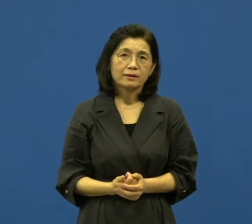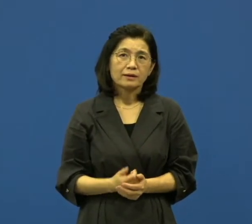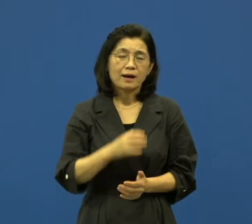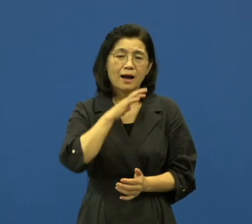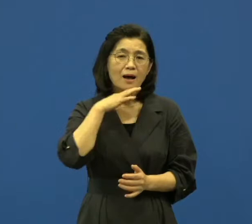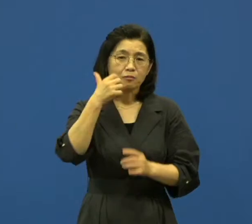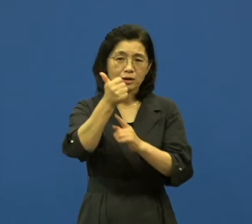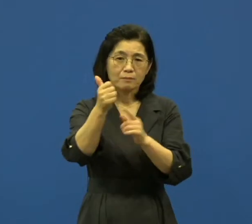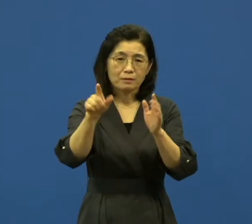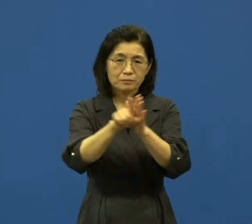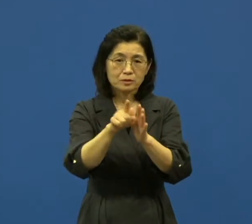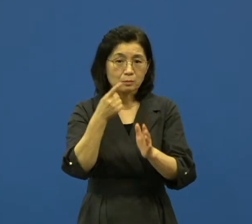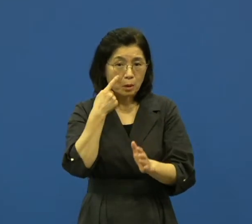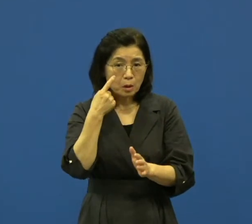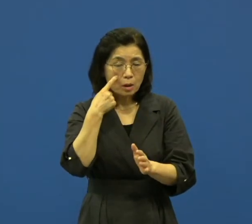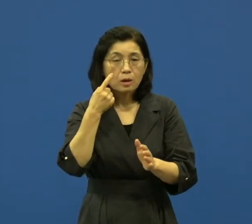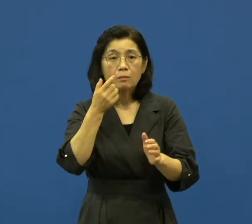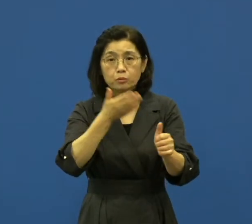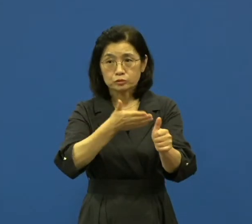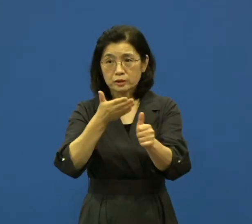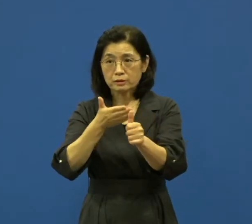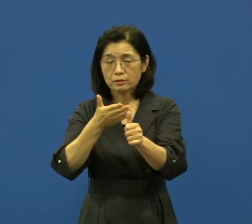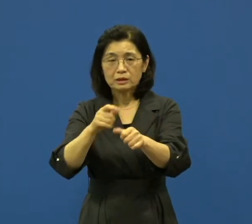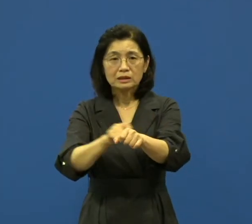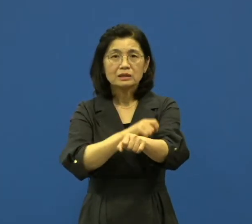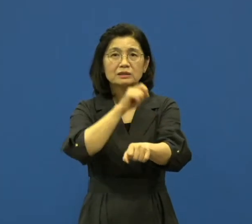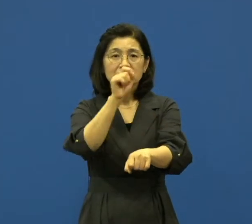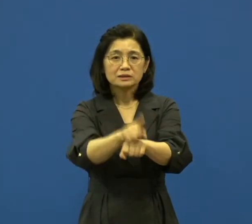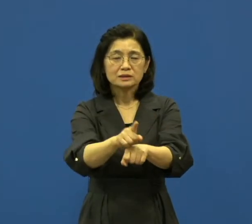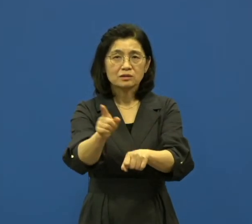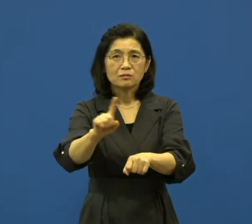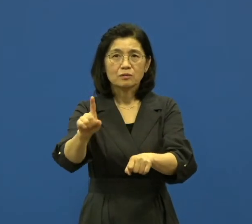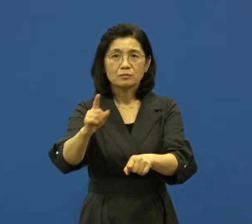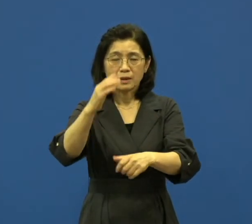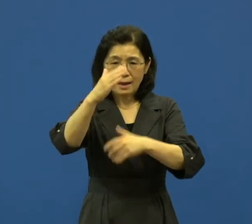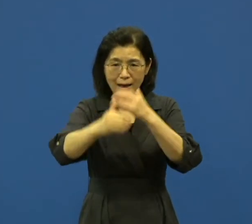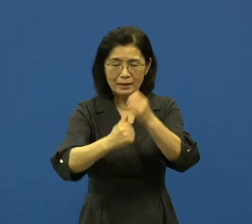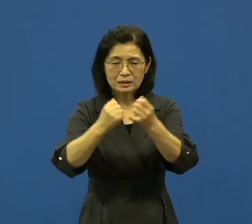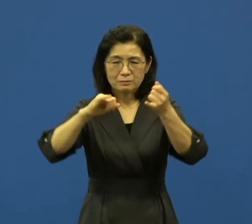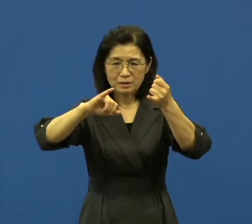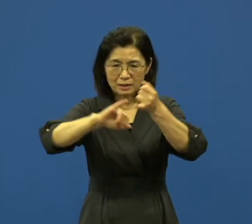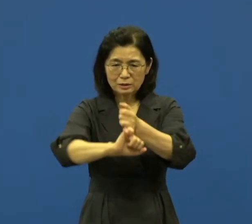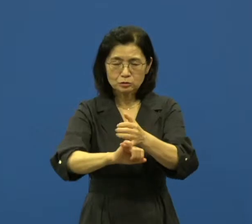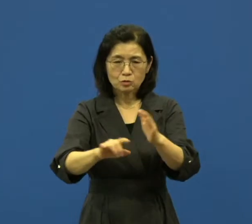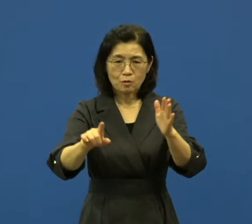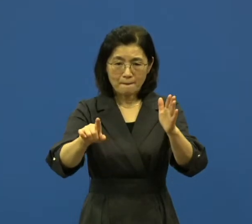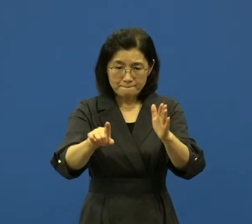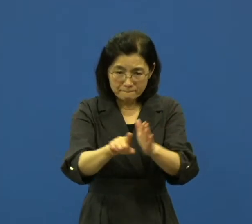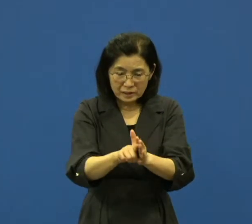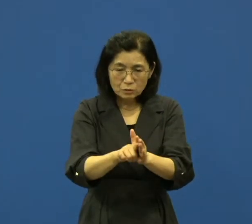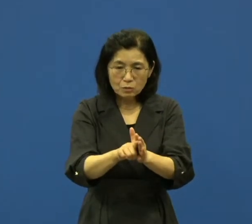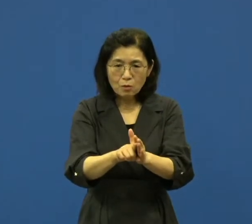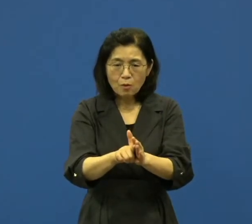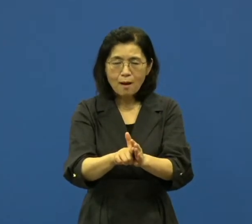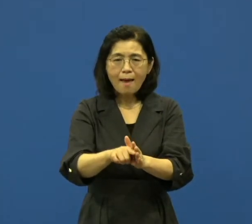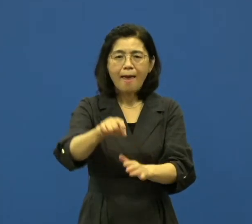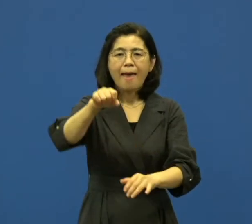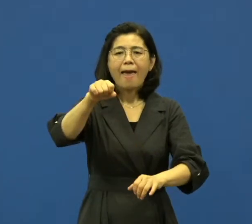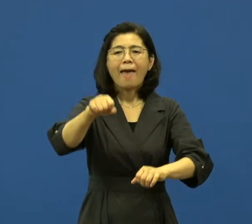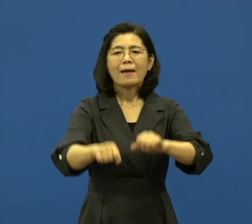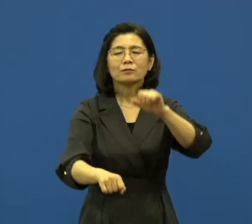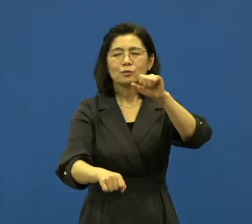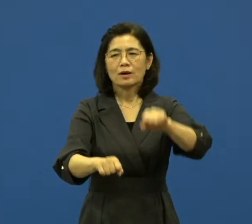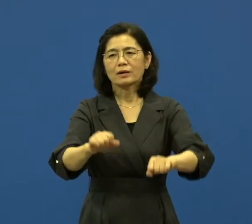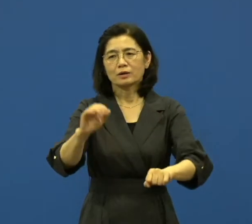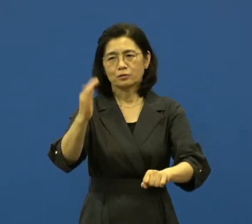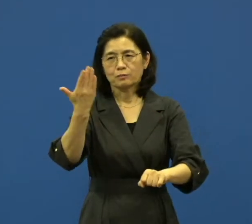아브라함의 믿음을 보십시오. 그의 믿음의 특징은 그 약속을 믿고 행동에 옮긴 거예요. 집을 떠났어요.